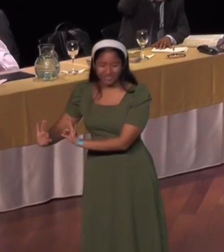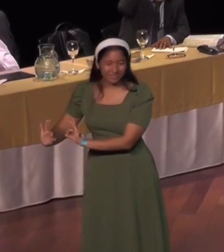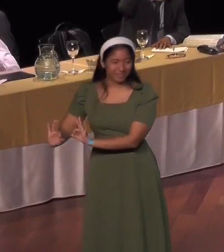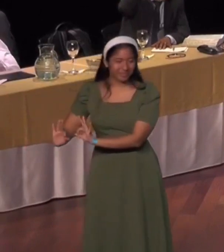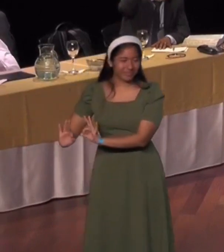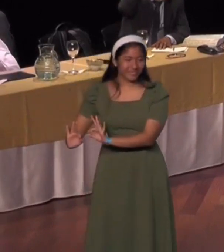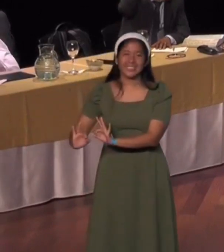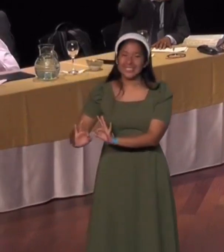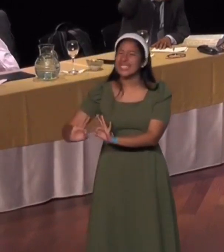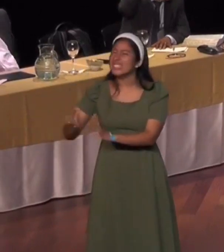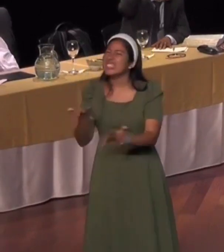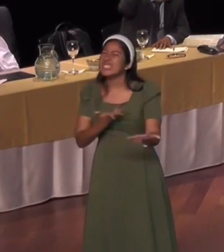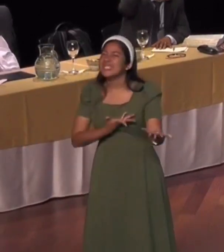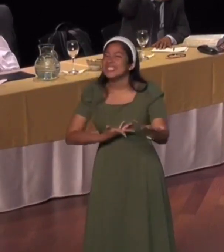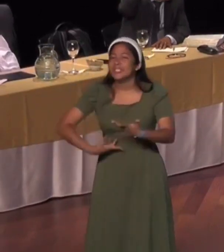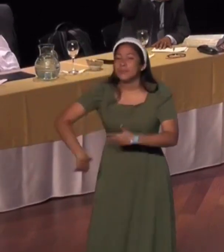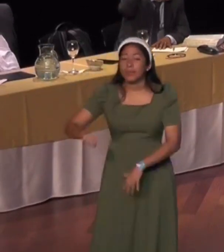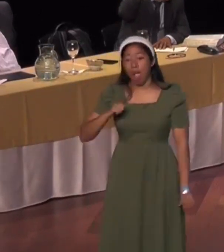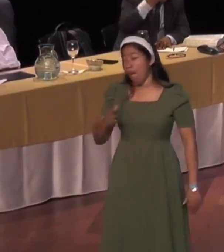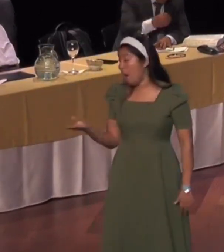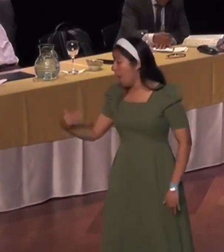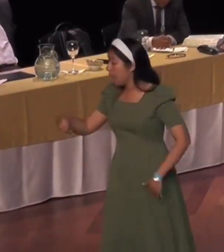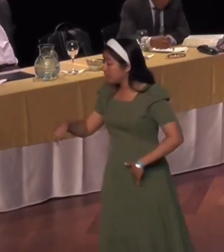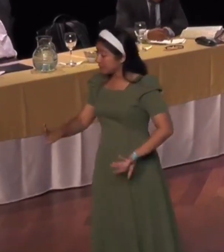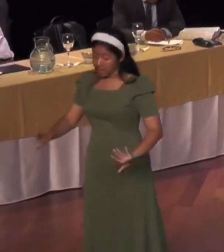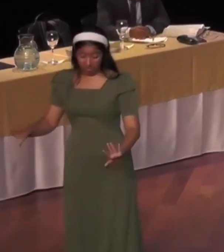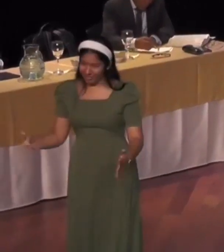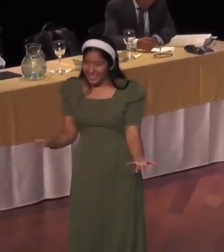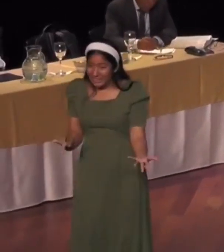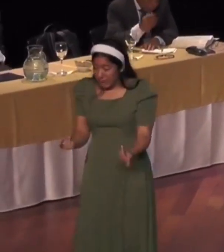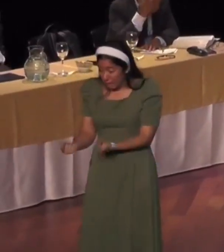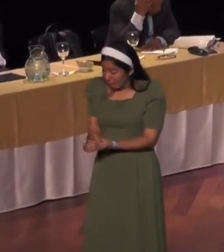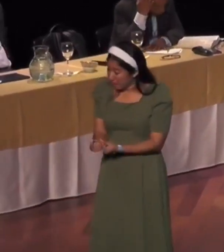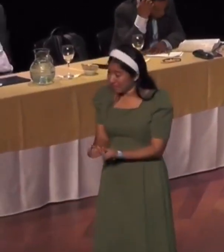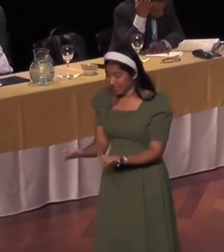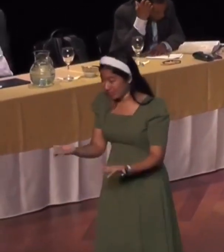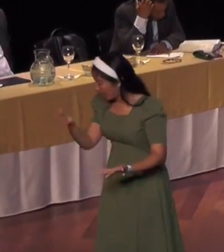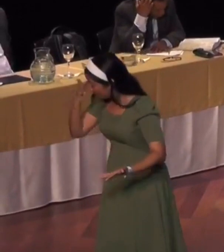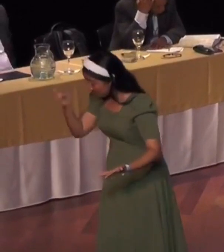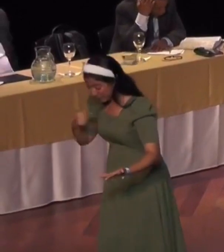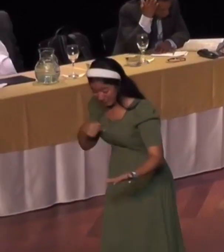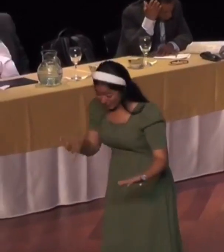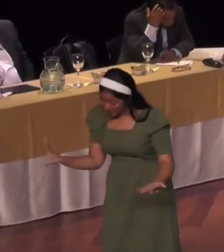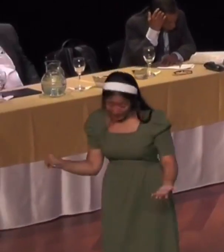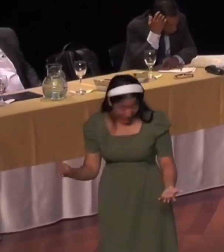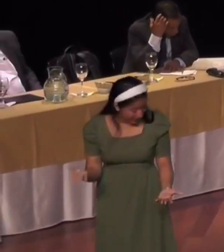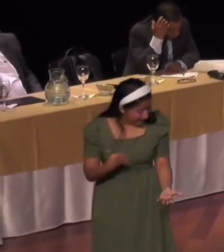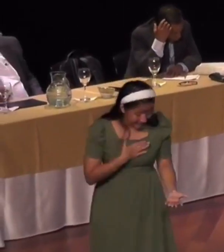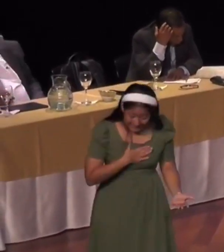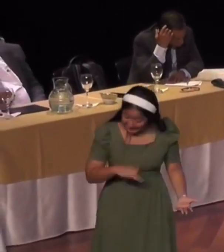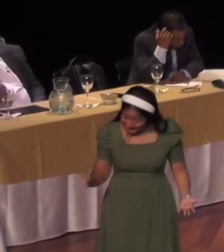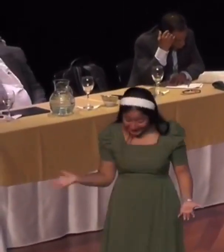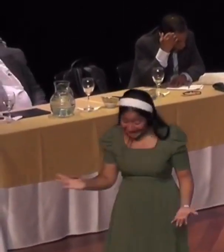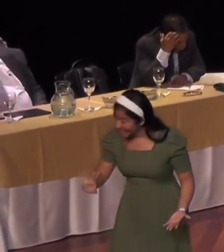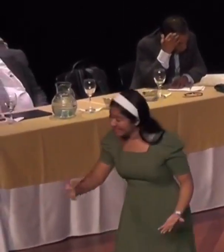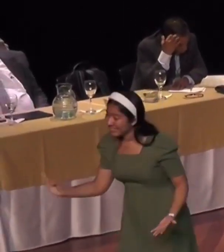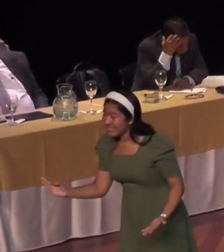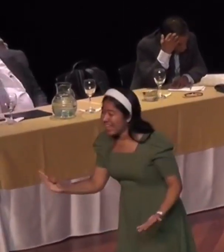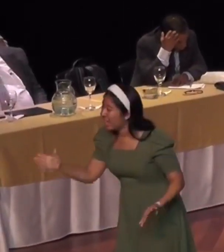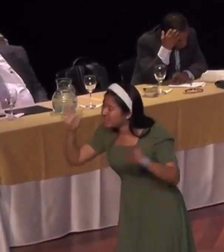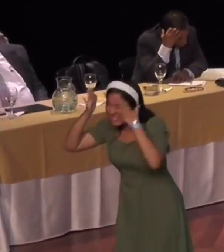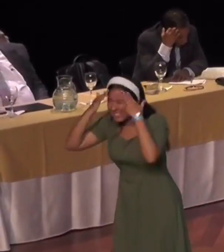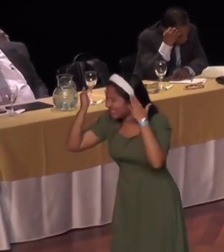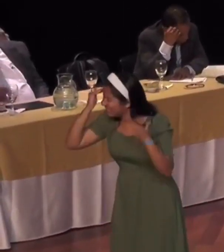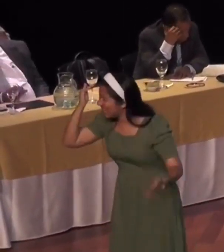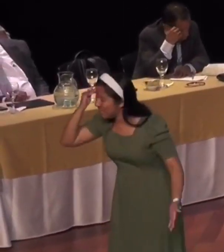¿Qué tienes? Muchos dirán, eso no alcanza, eso no sirve, tú no sabes, no vas a poder,